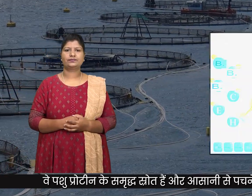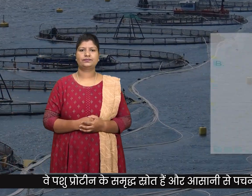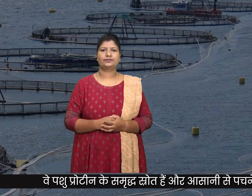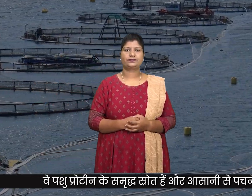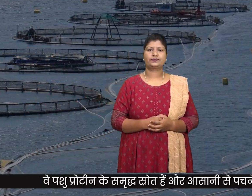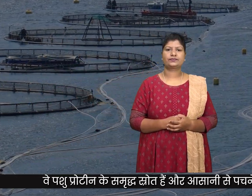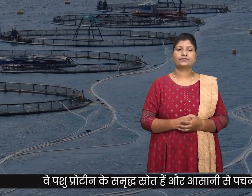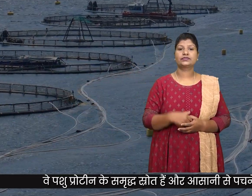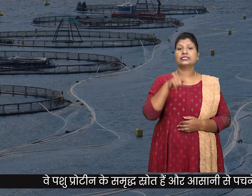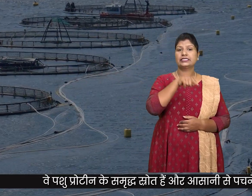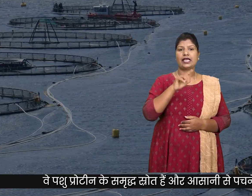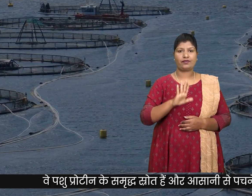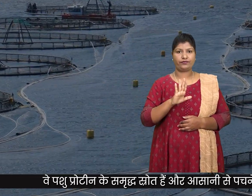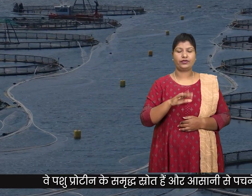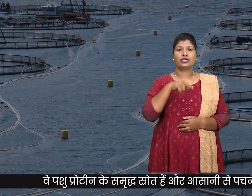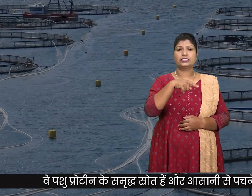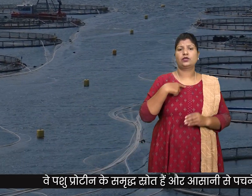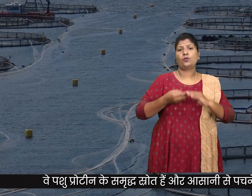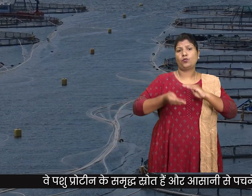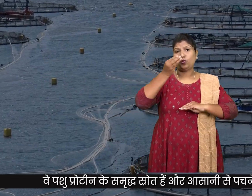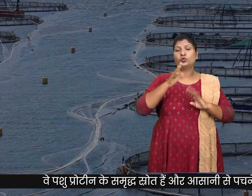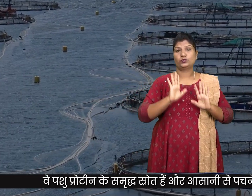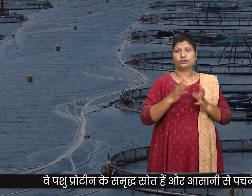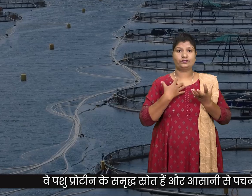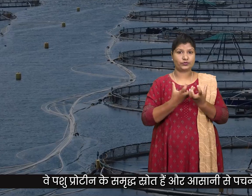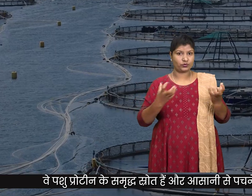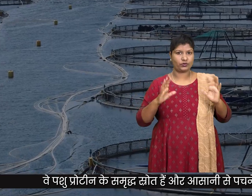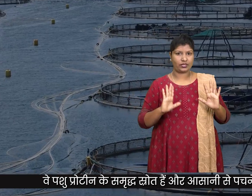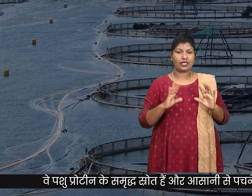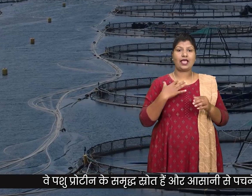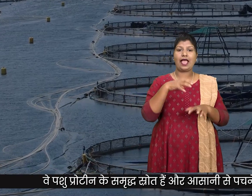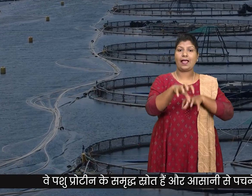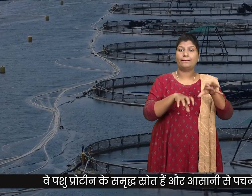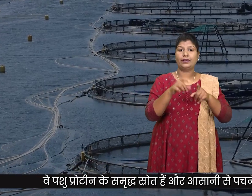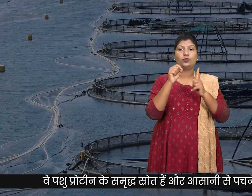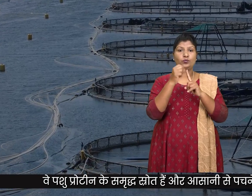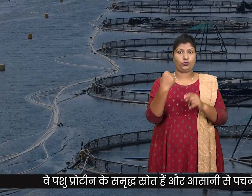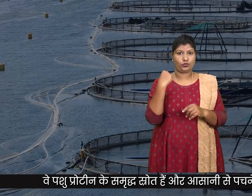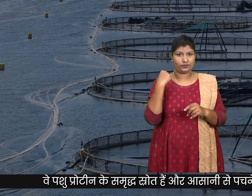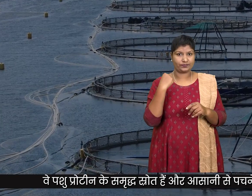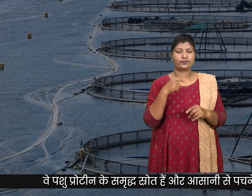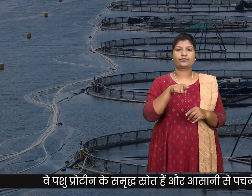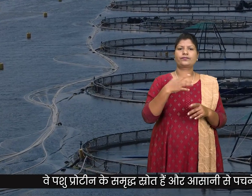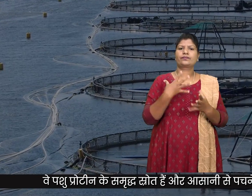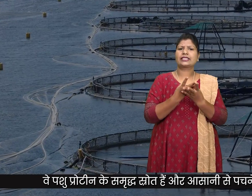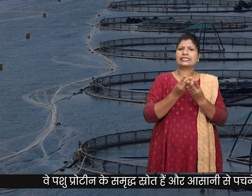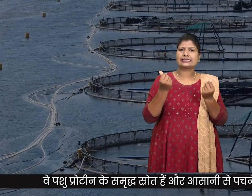वे पशु प्रोटीन के समृद्ध स्रोत हैं और आसानी से पचने योग्य हो